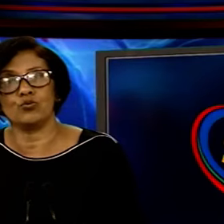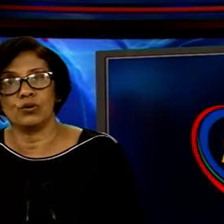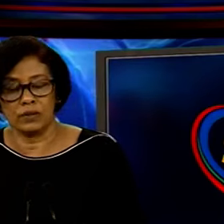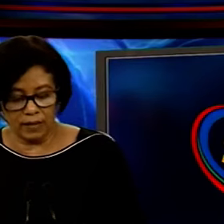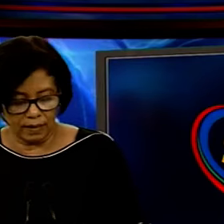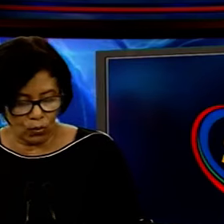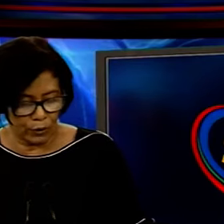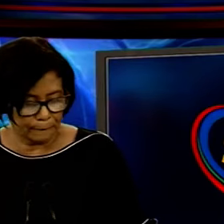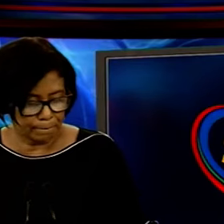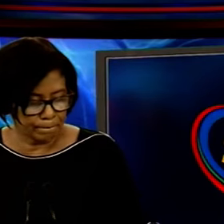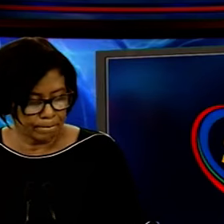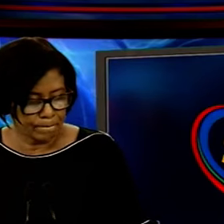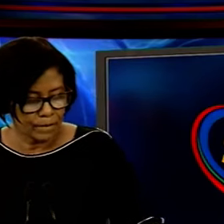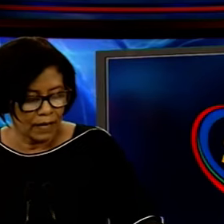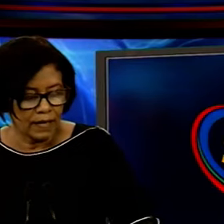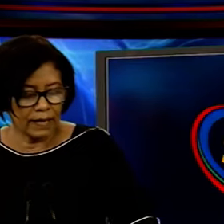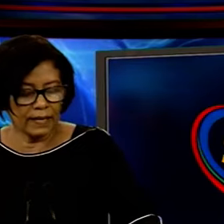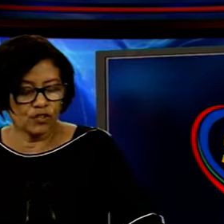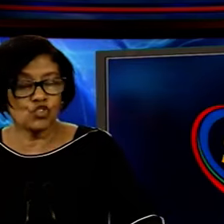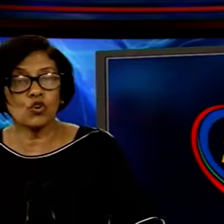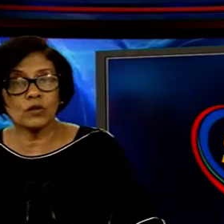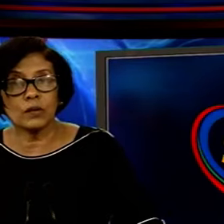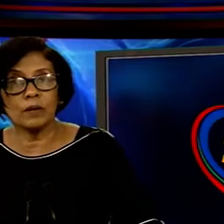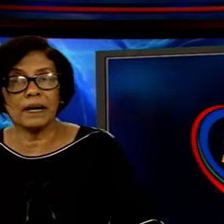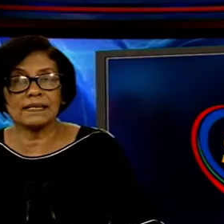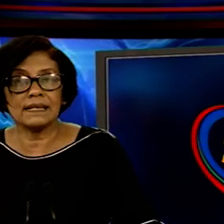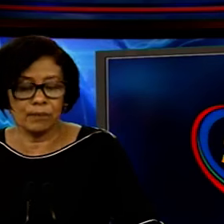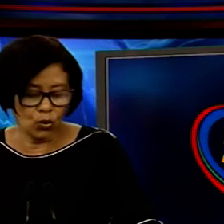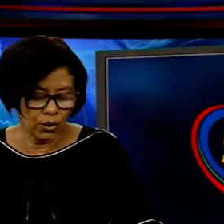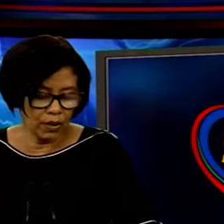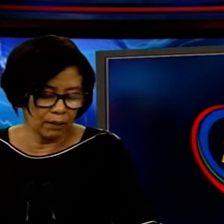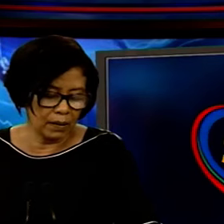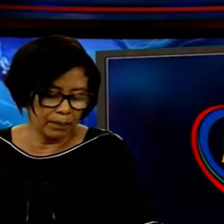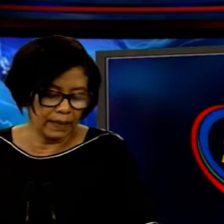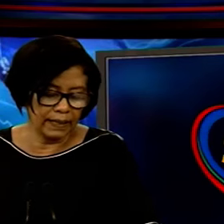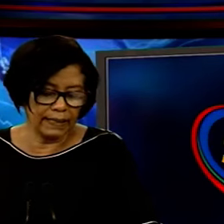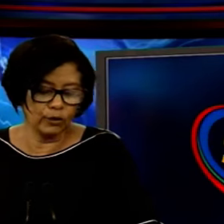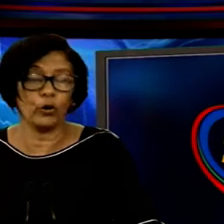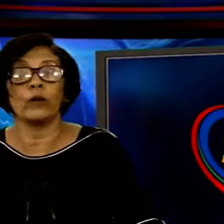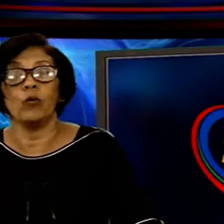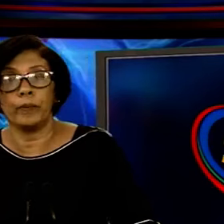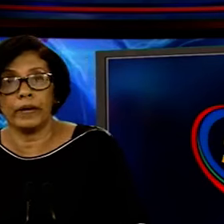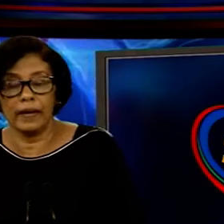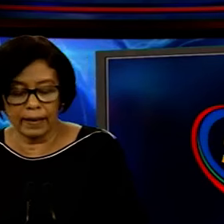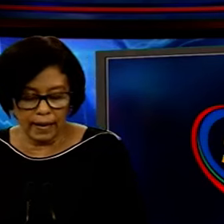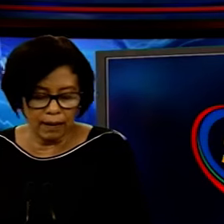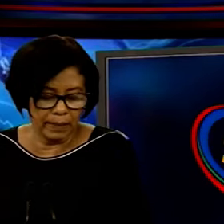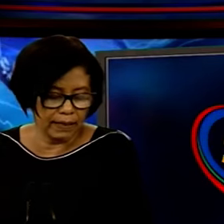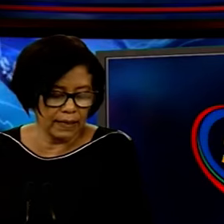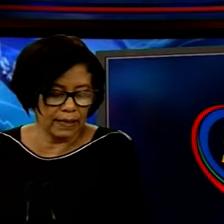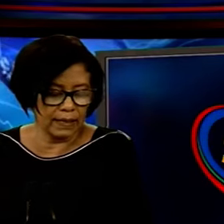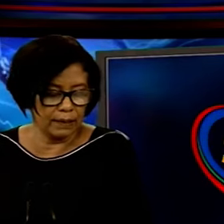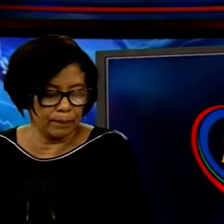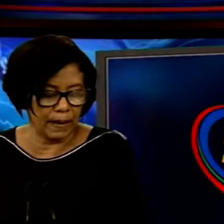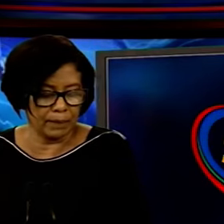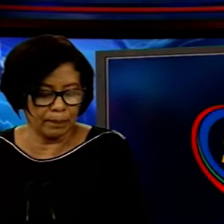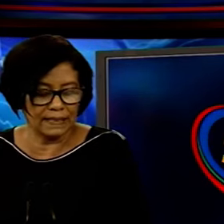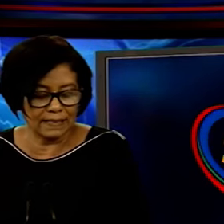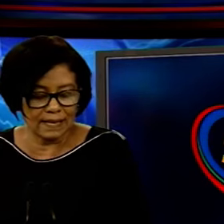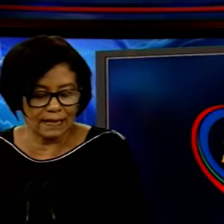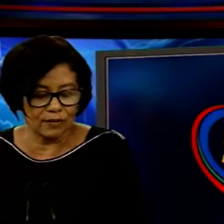partout dans le monde. Et dans les autres parties du monde, bon pays l'Union européenne et l'Amérique, y